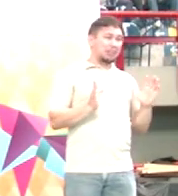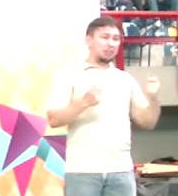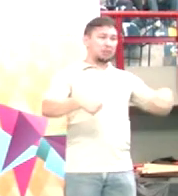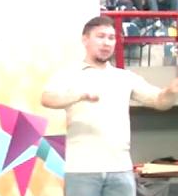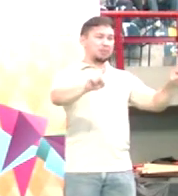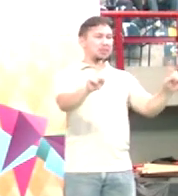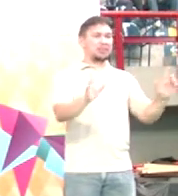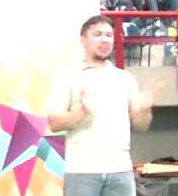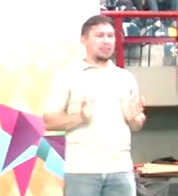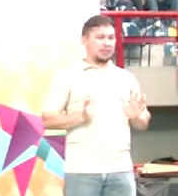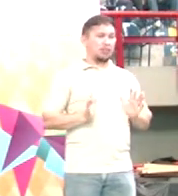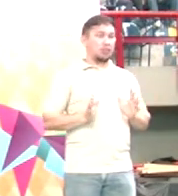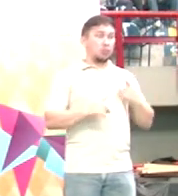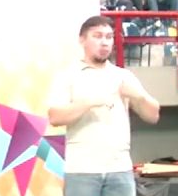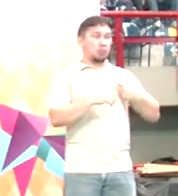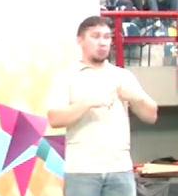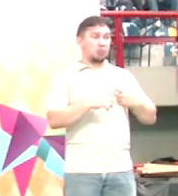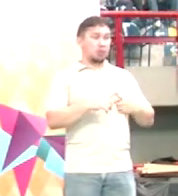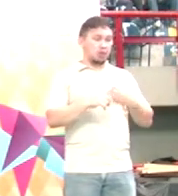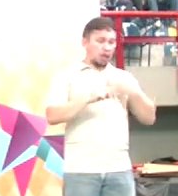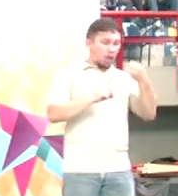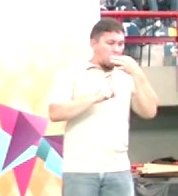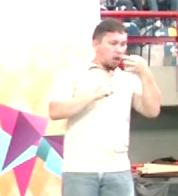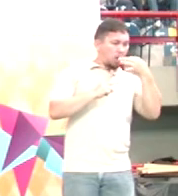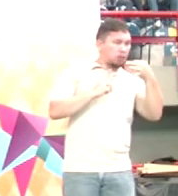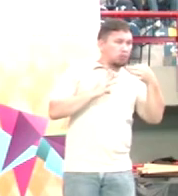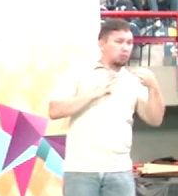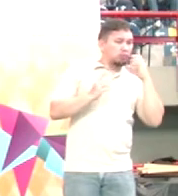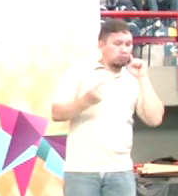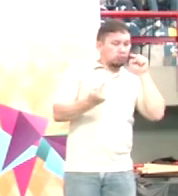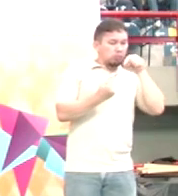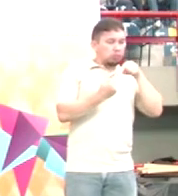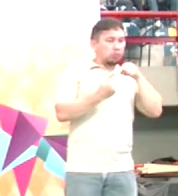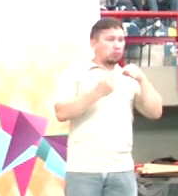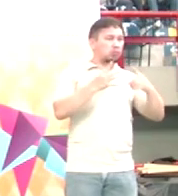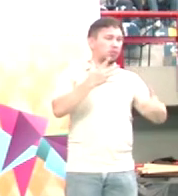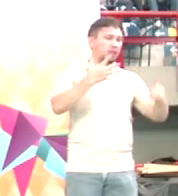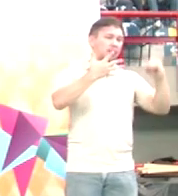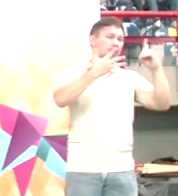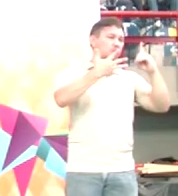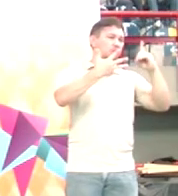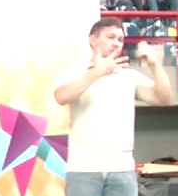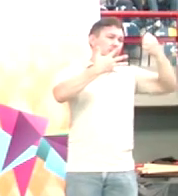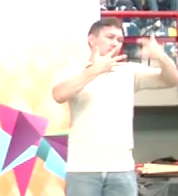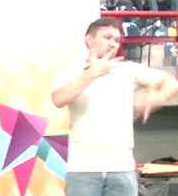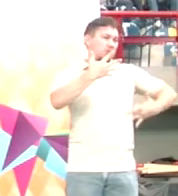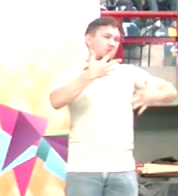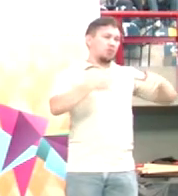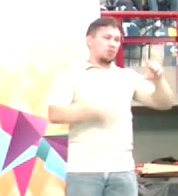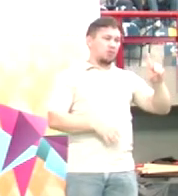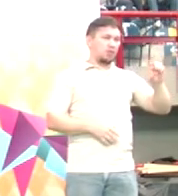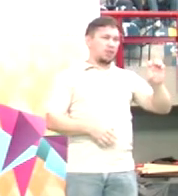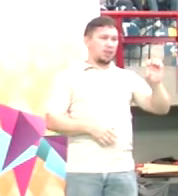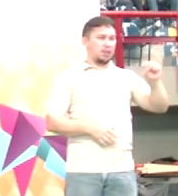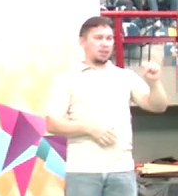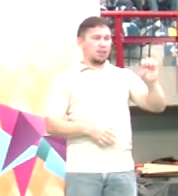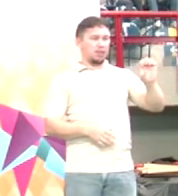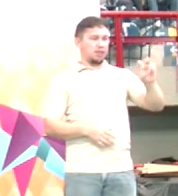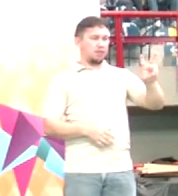essa necessidade, já que os argumentos eles são específicos do desenvolvimento, tá? Mas